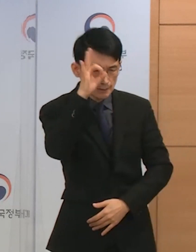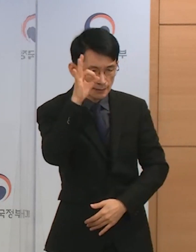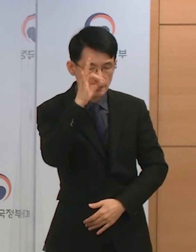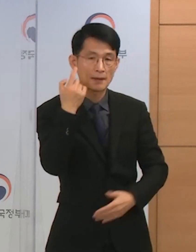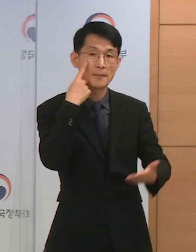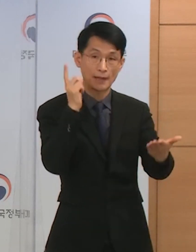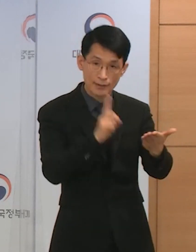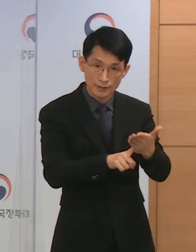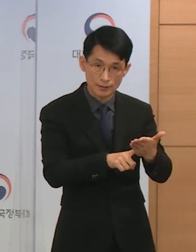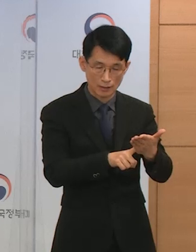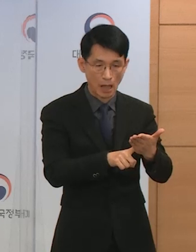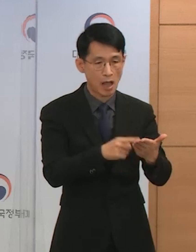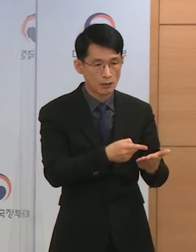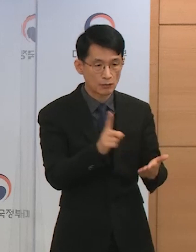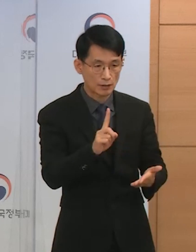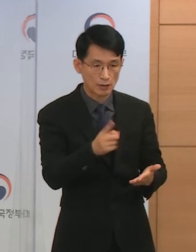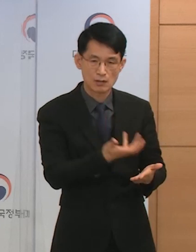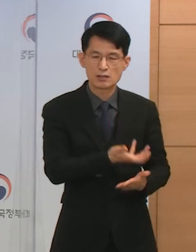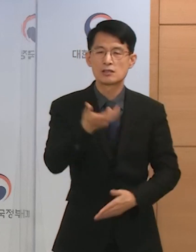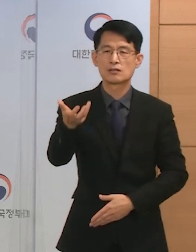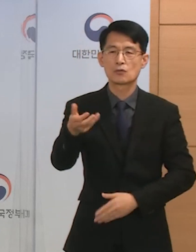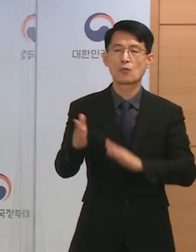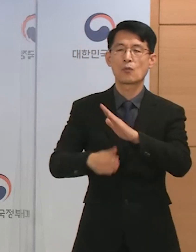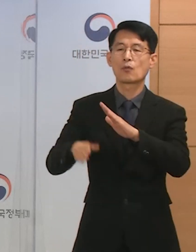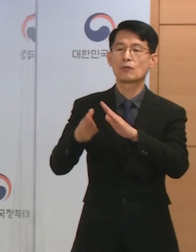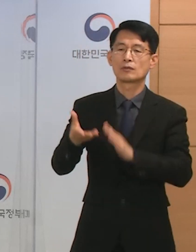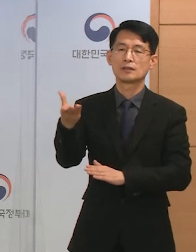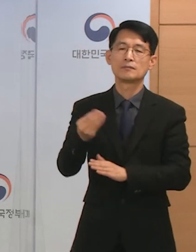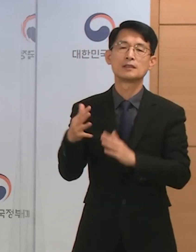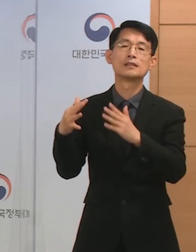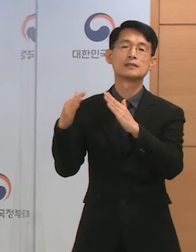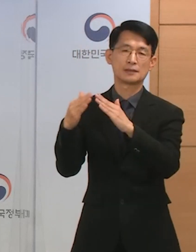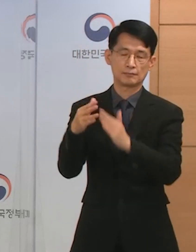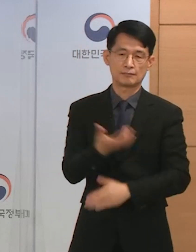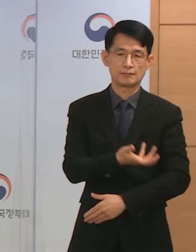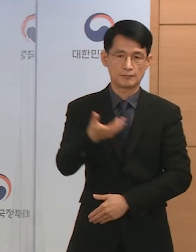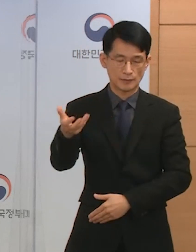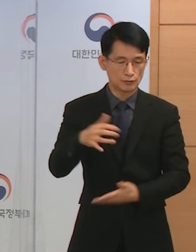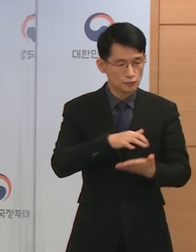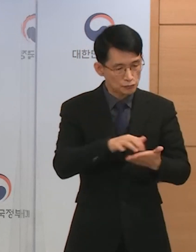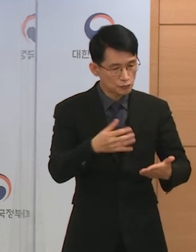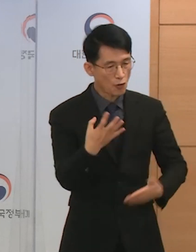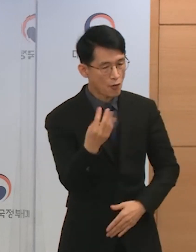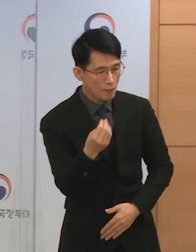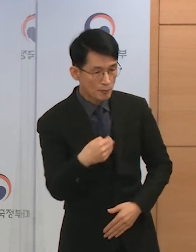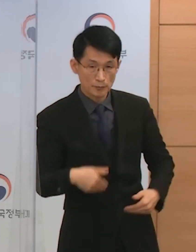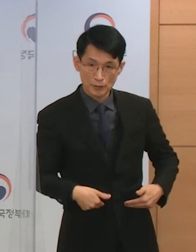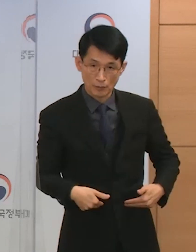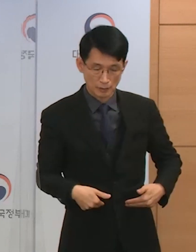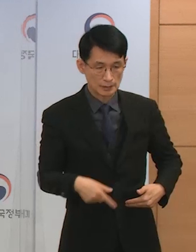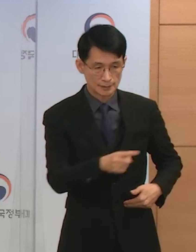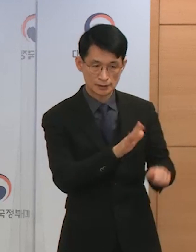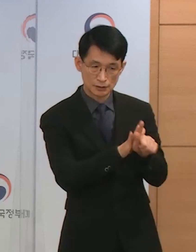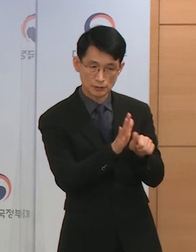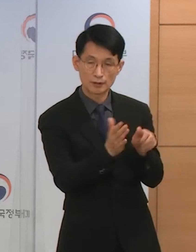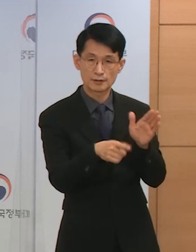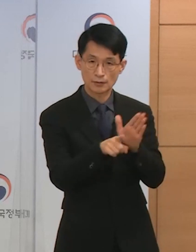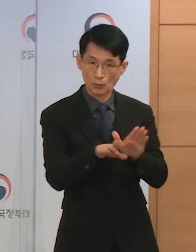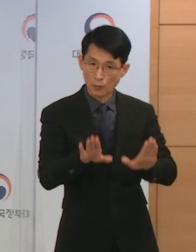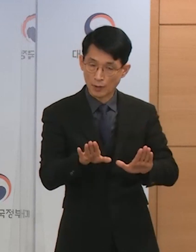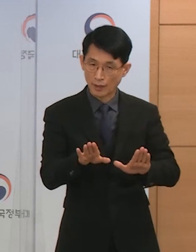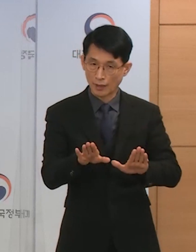발굴하여 공공임대주택 이주 등의 정책 수요를 파악하고 지원 대책을 마련하기 위해서